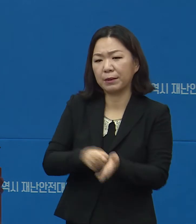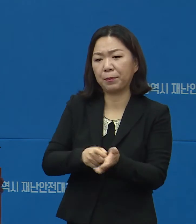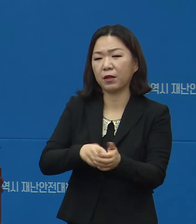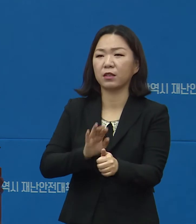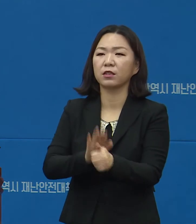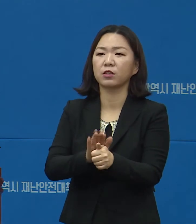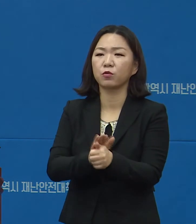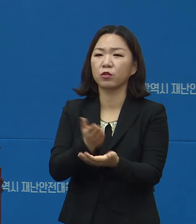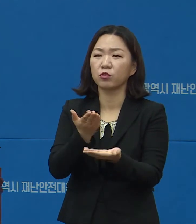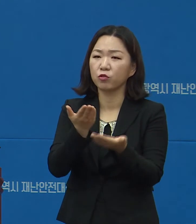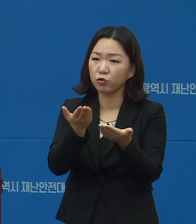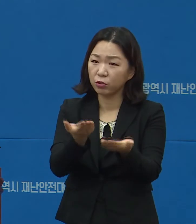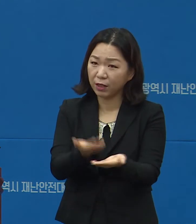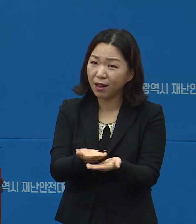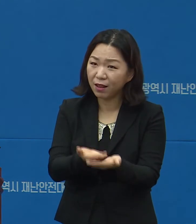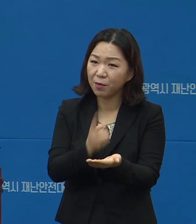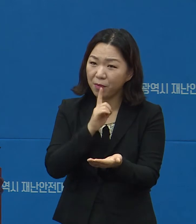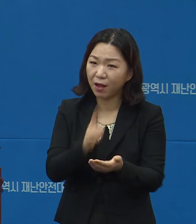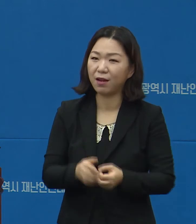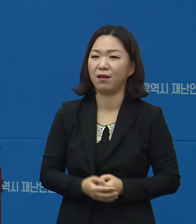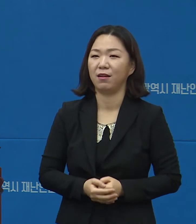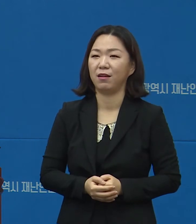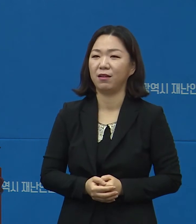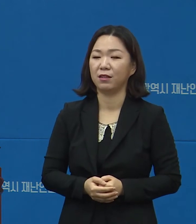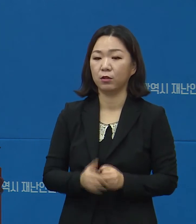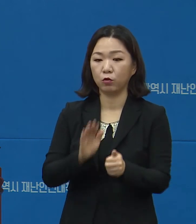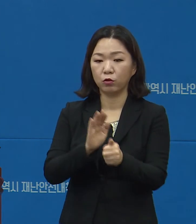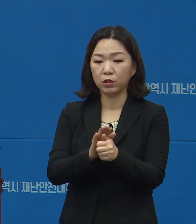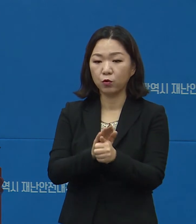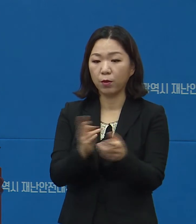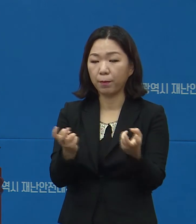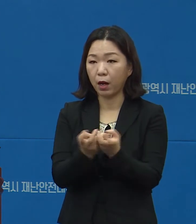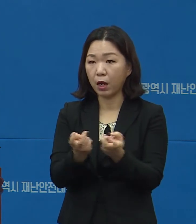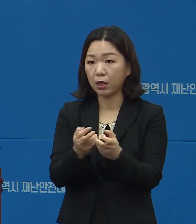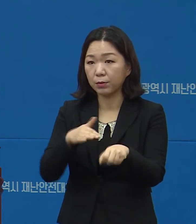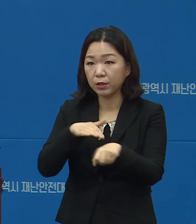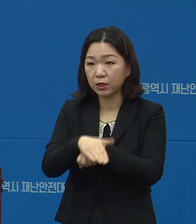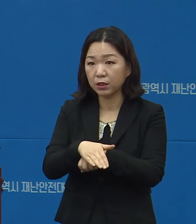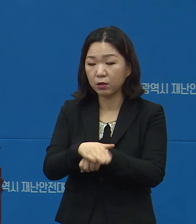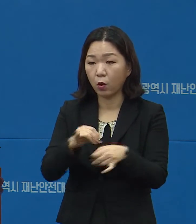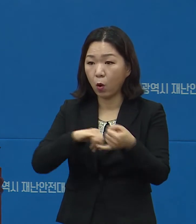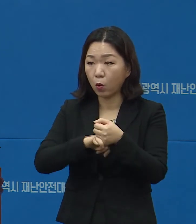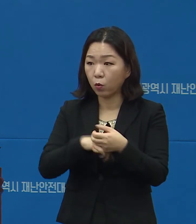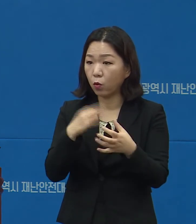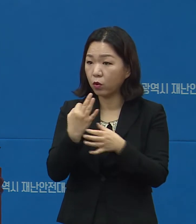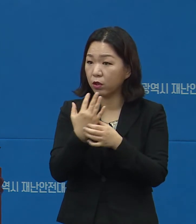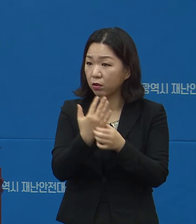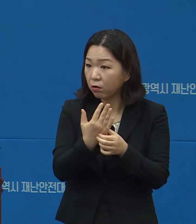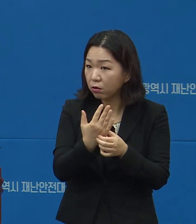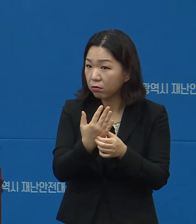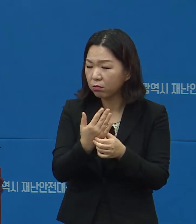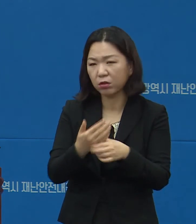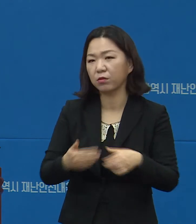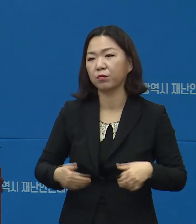해달라는 요청이었고요. 지원하는 방식은 반드시 현금일 필요는 없다고